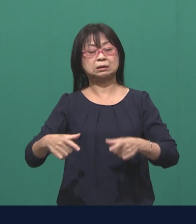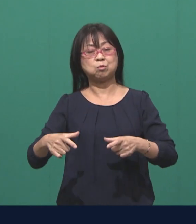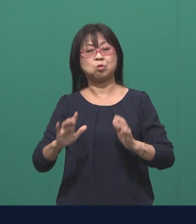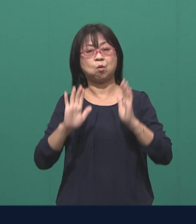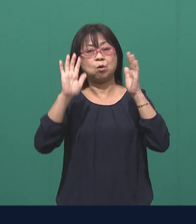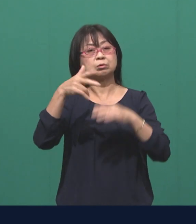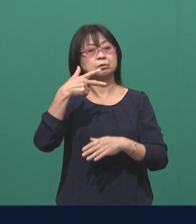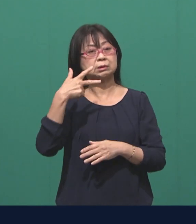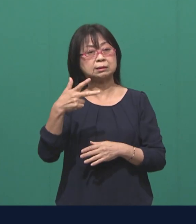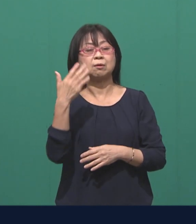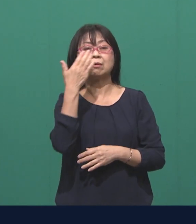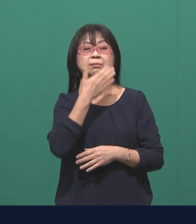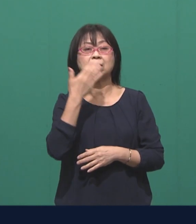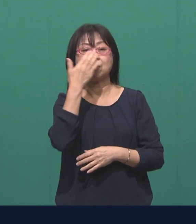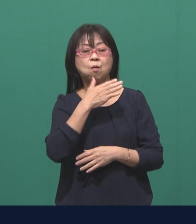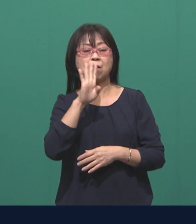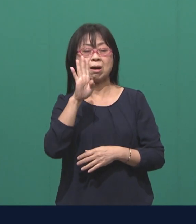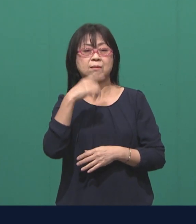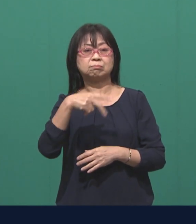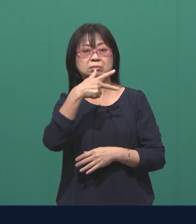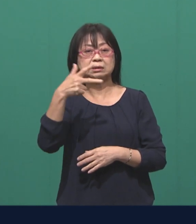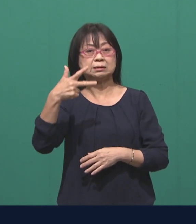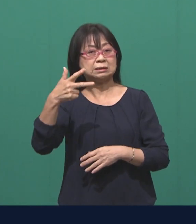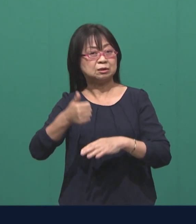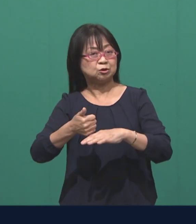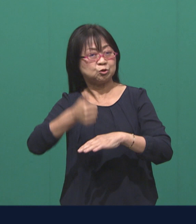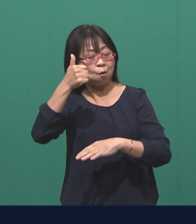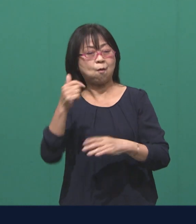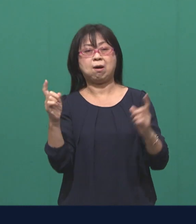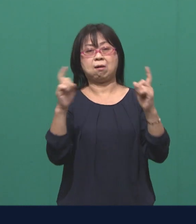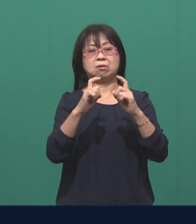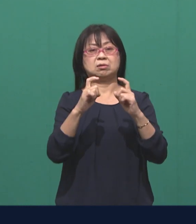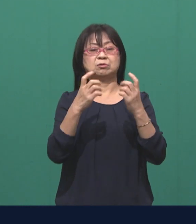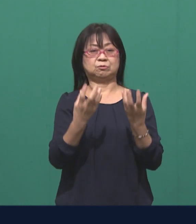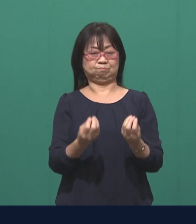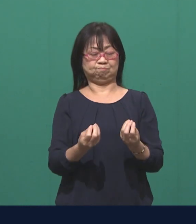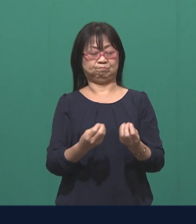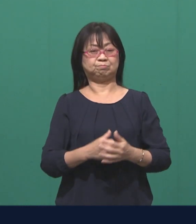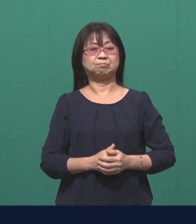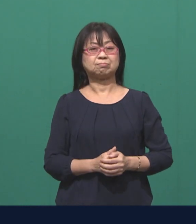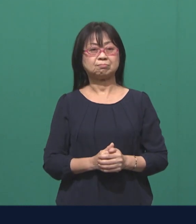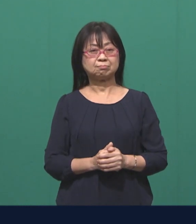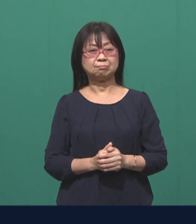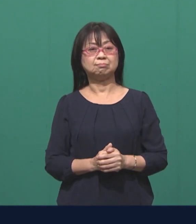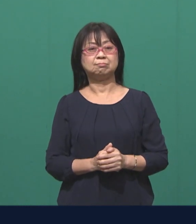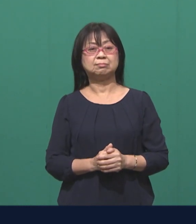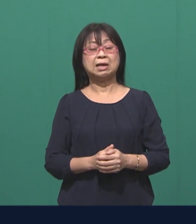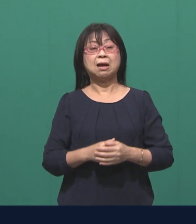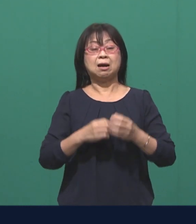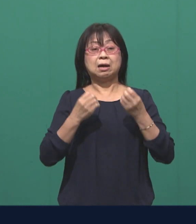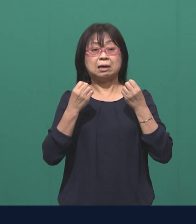総会では冒頭、地元大津市の佐藤健二市長が挨拶に立ちました。